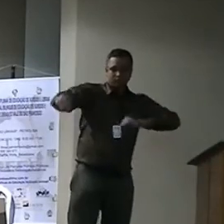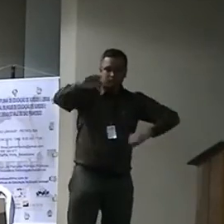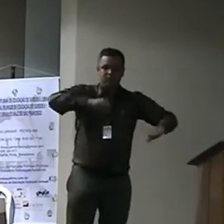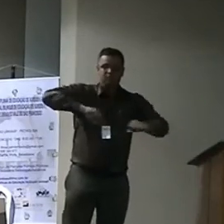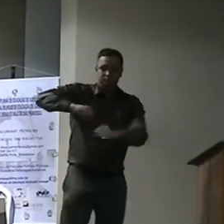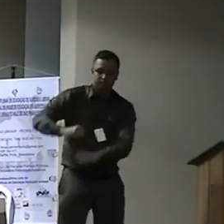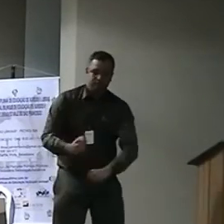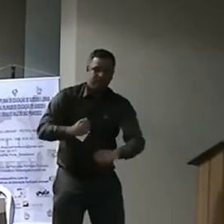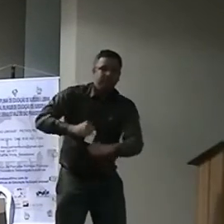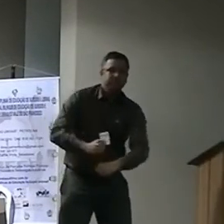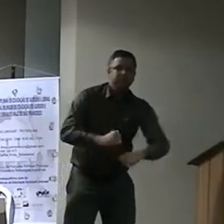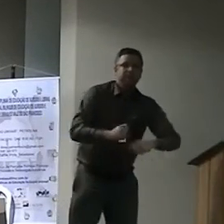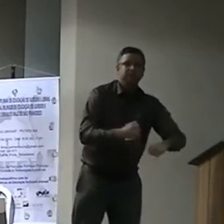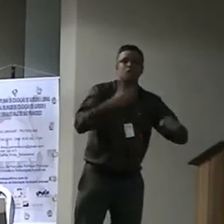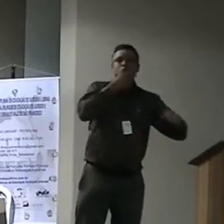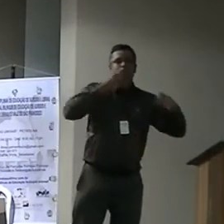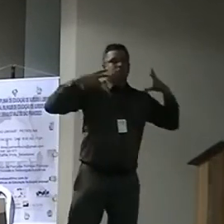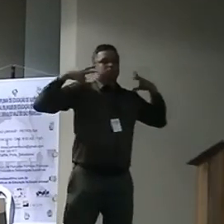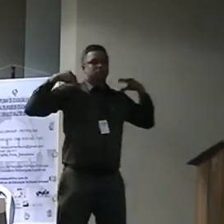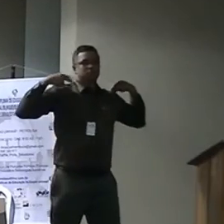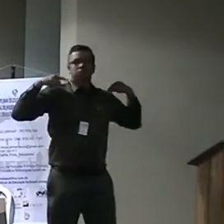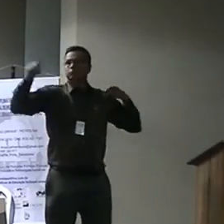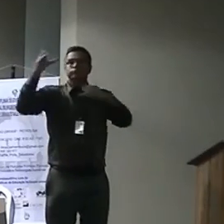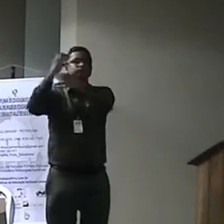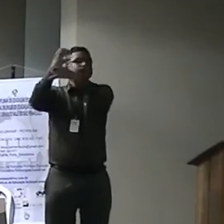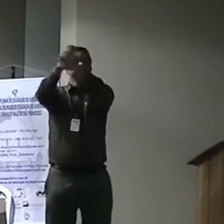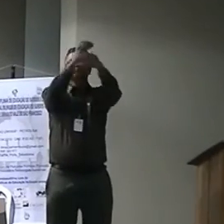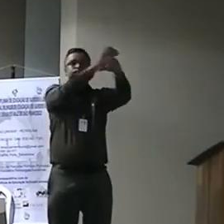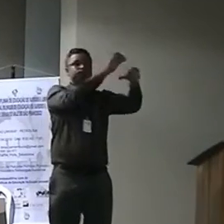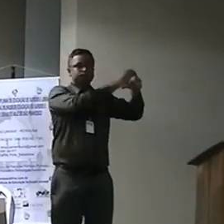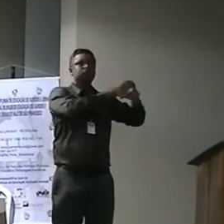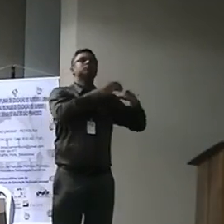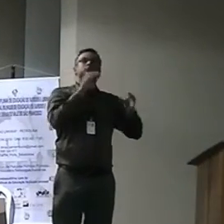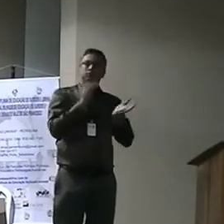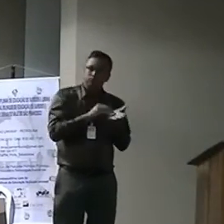motorista. Então, é uma inclusão total, geral.